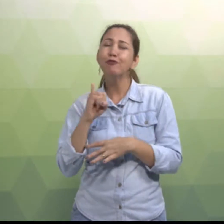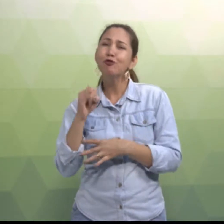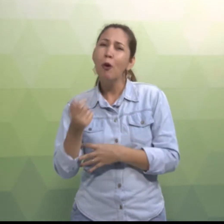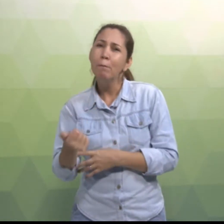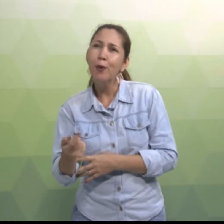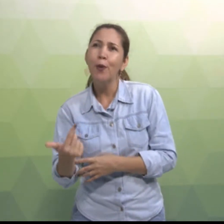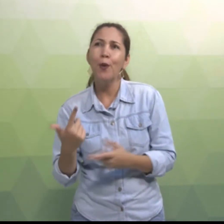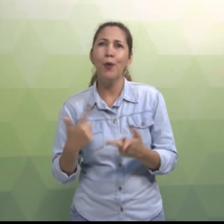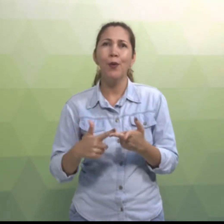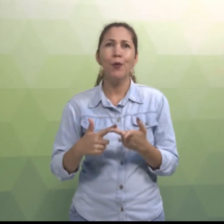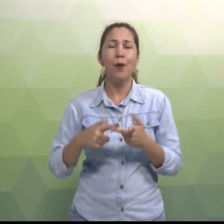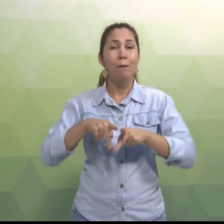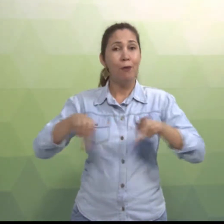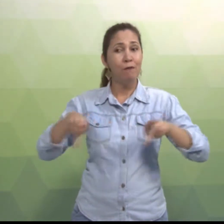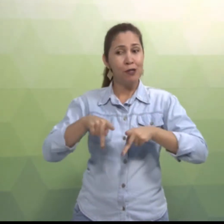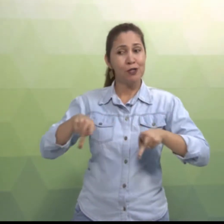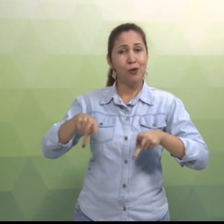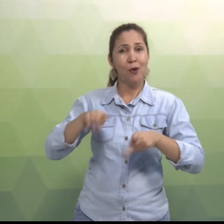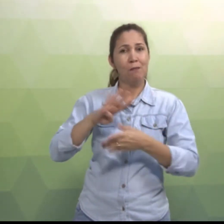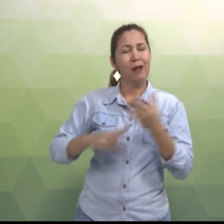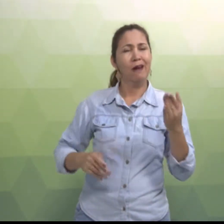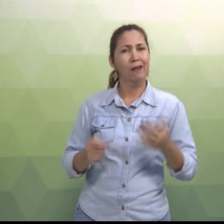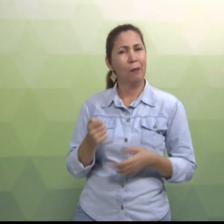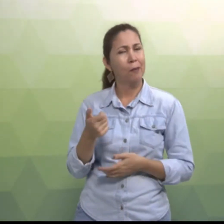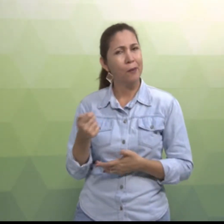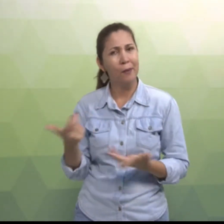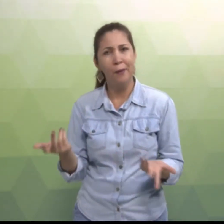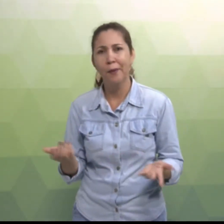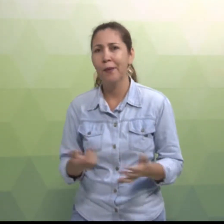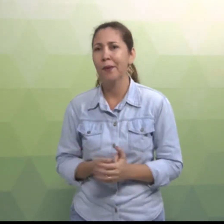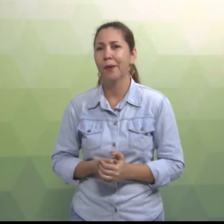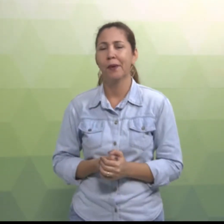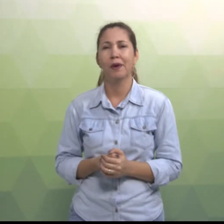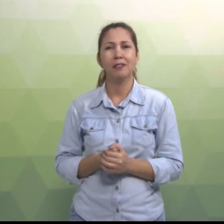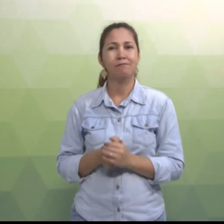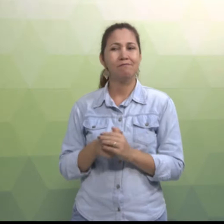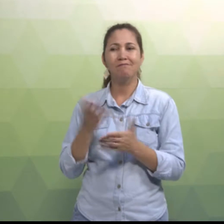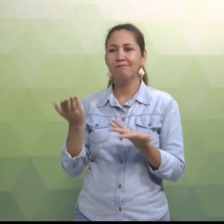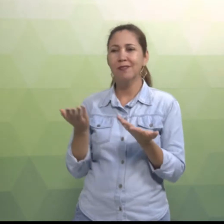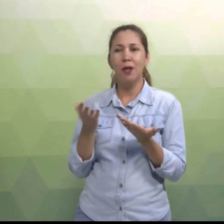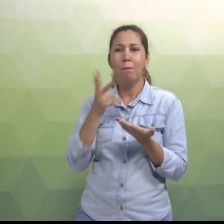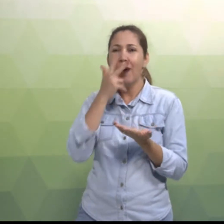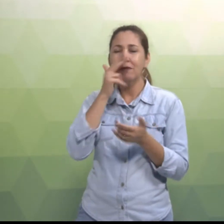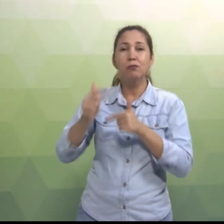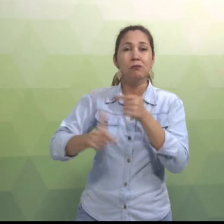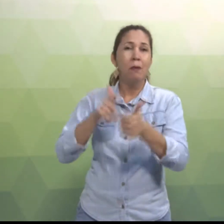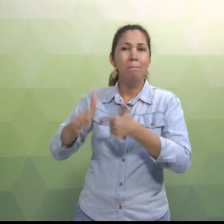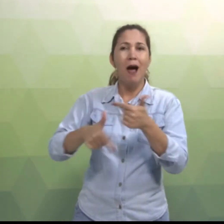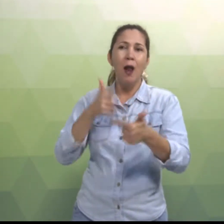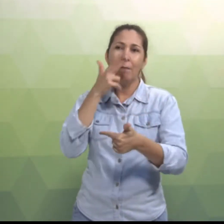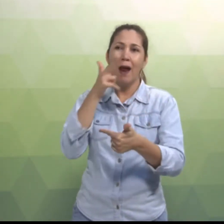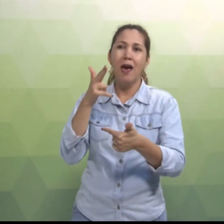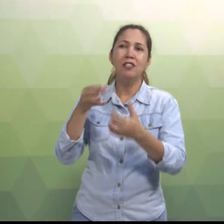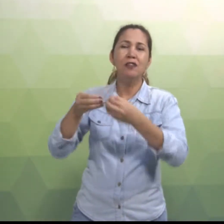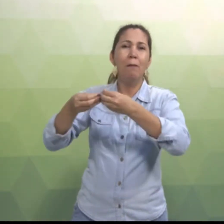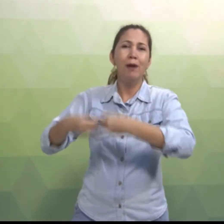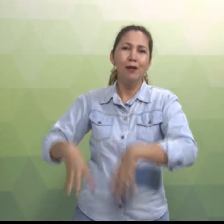quê? São poucos os instrutores, poucos professores. E com isso, com